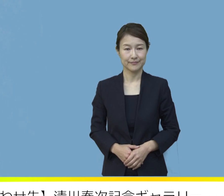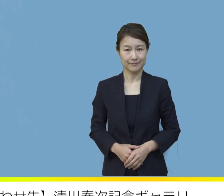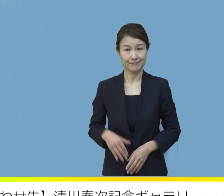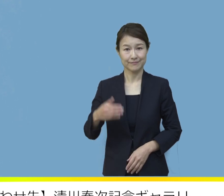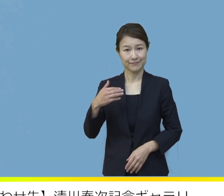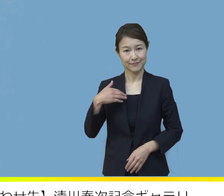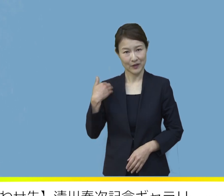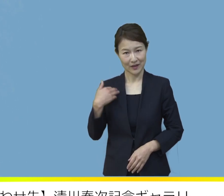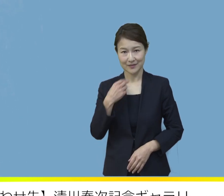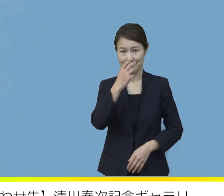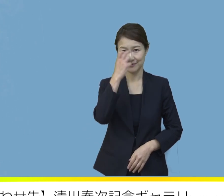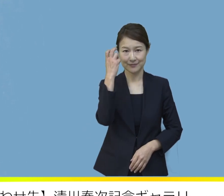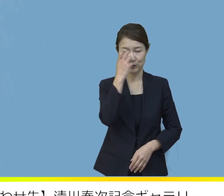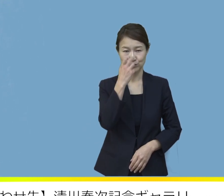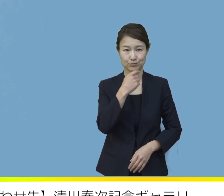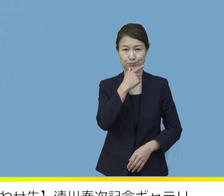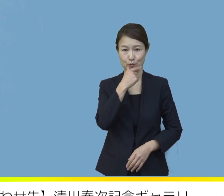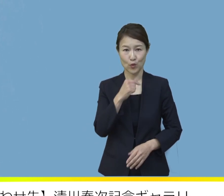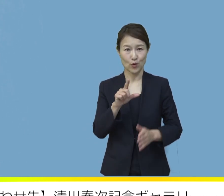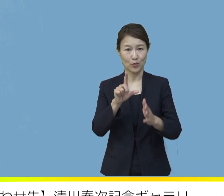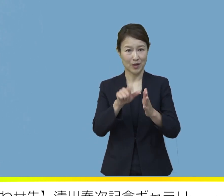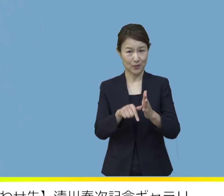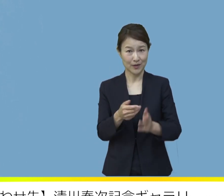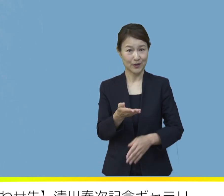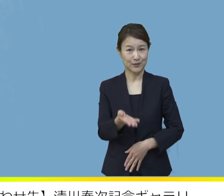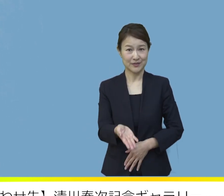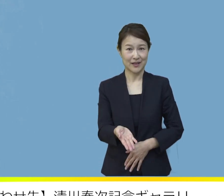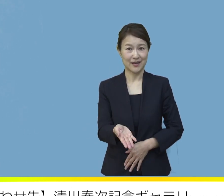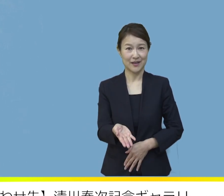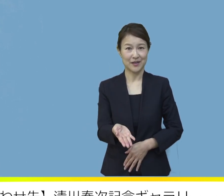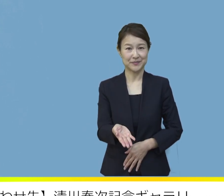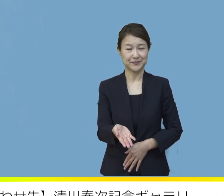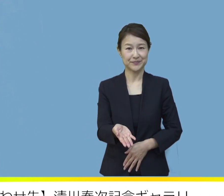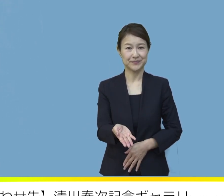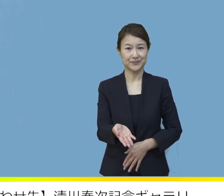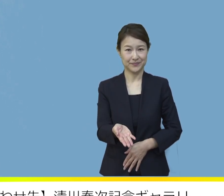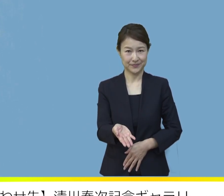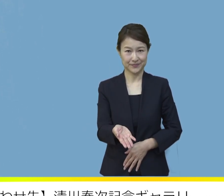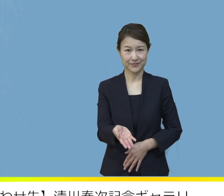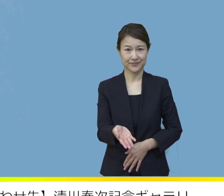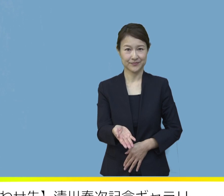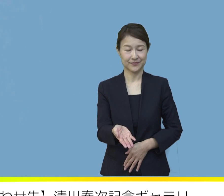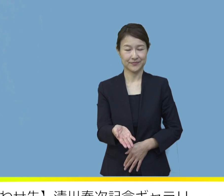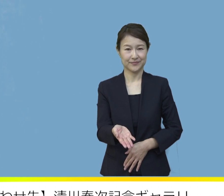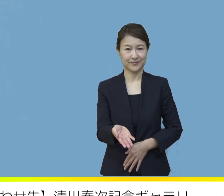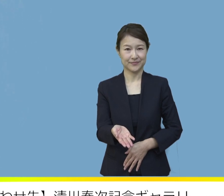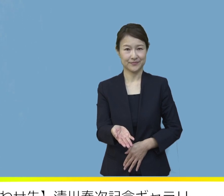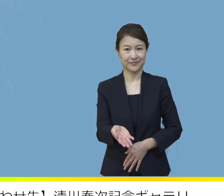お問い合わせは清川泰示記念ギャラリー